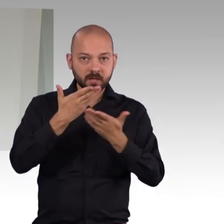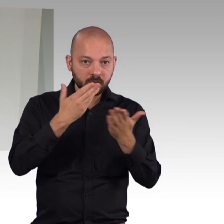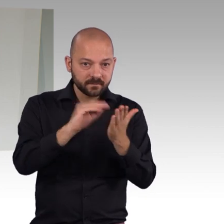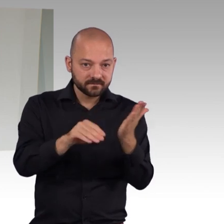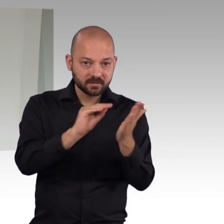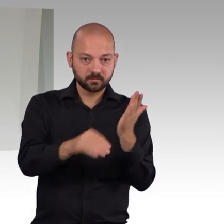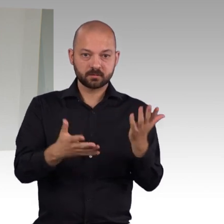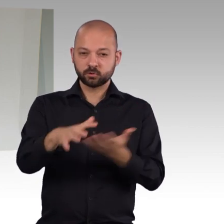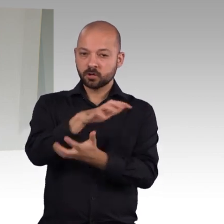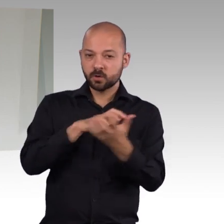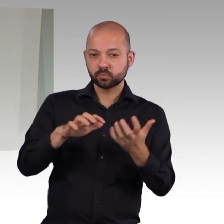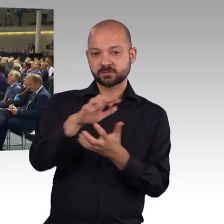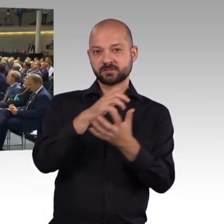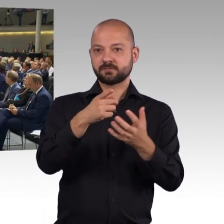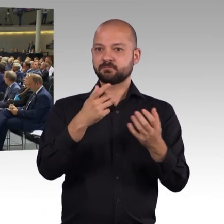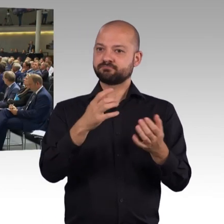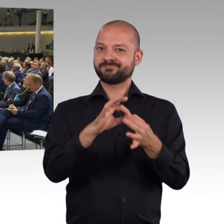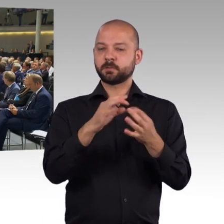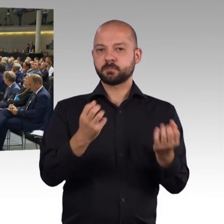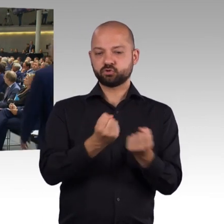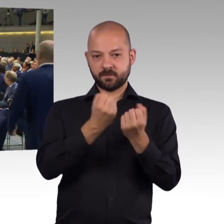das nicht.